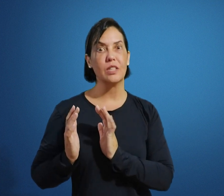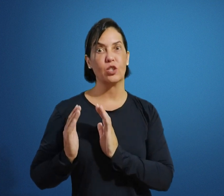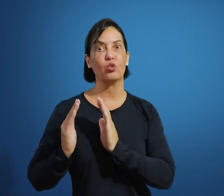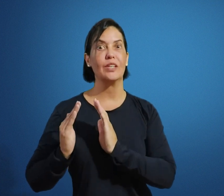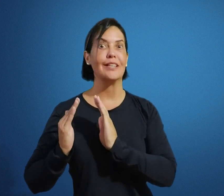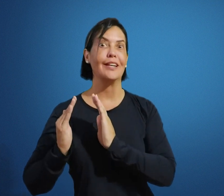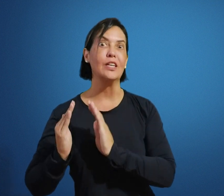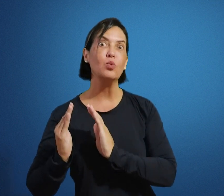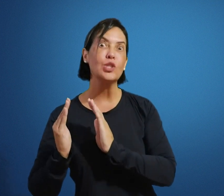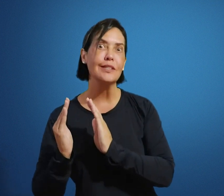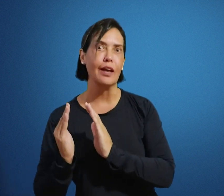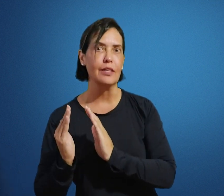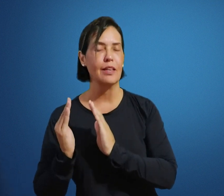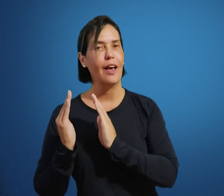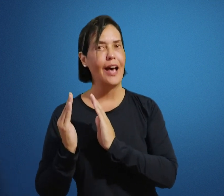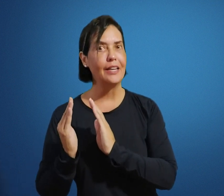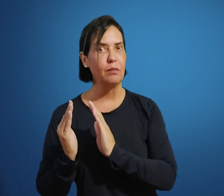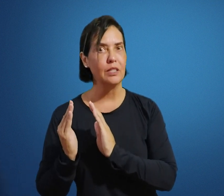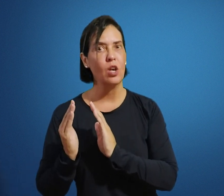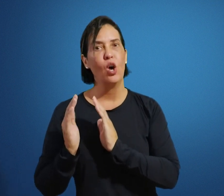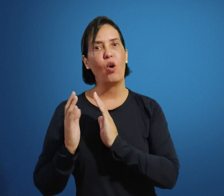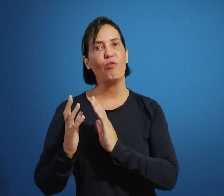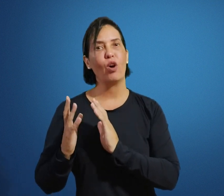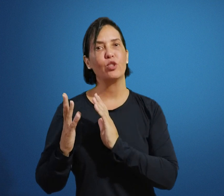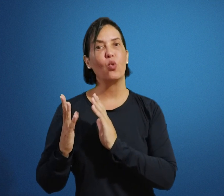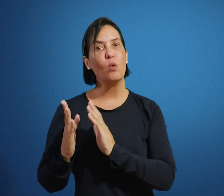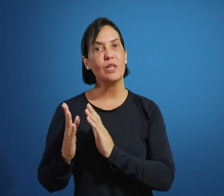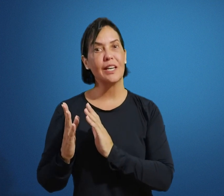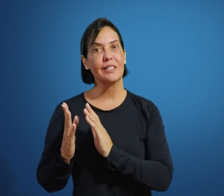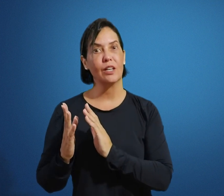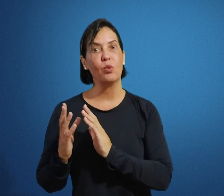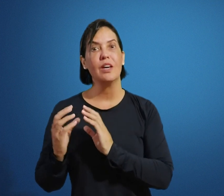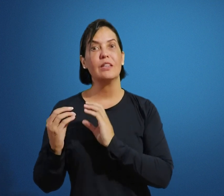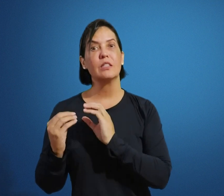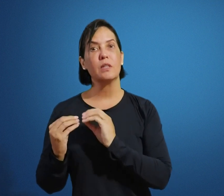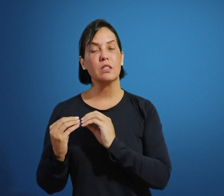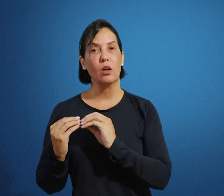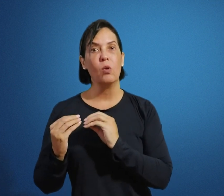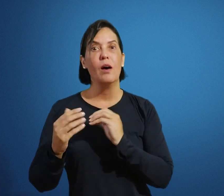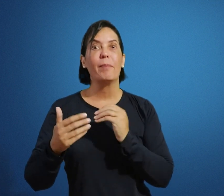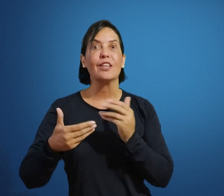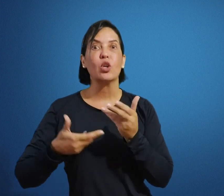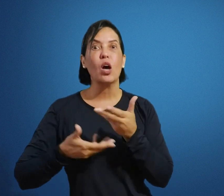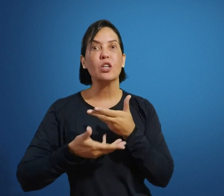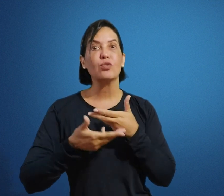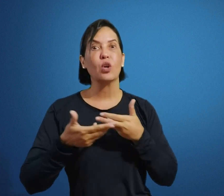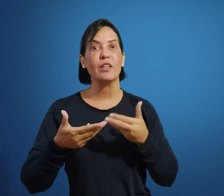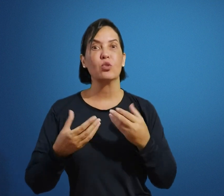seja, que utiliza a língua de sinais, a Libras, como forma de comunicação e expressão para troca de